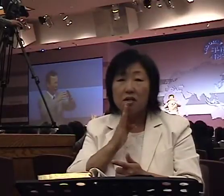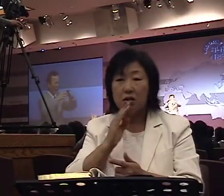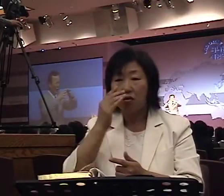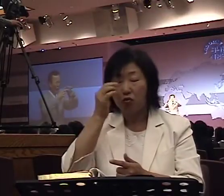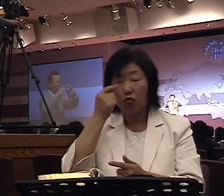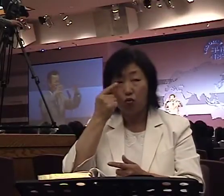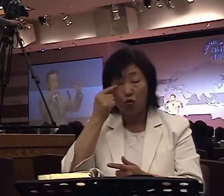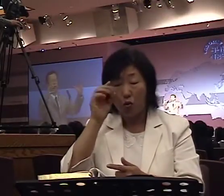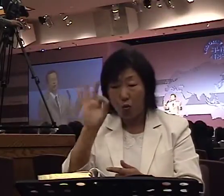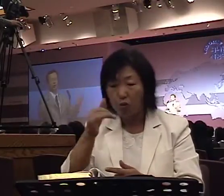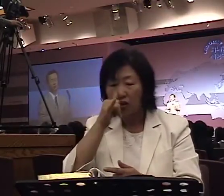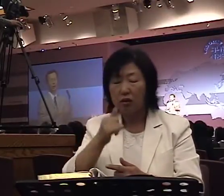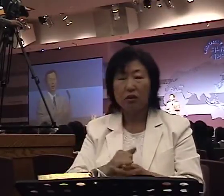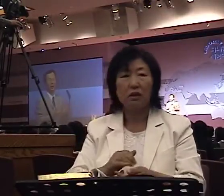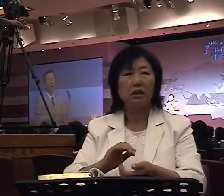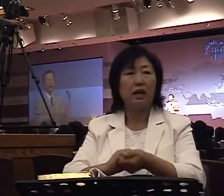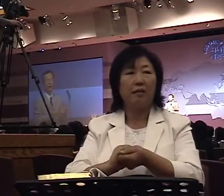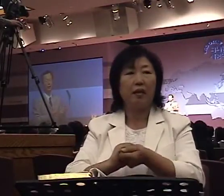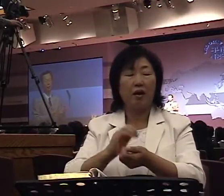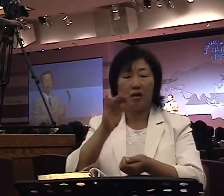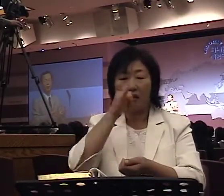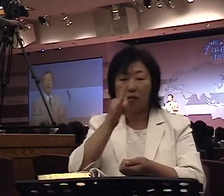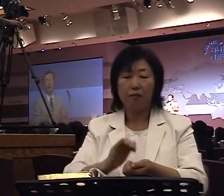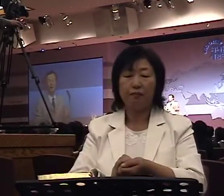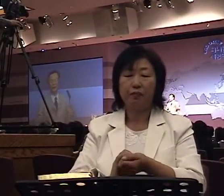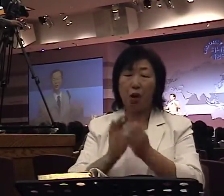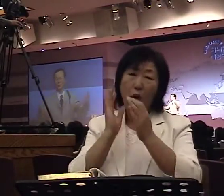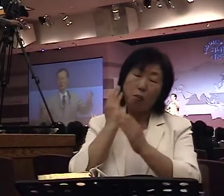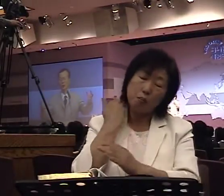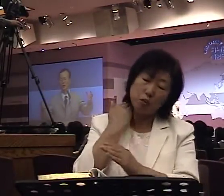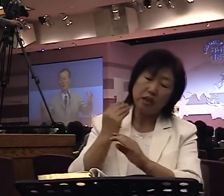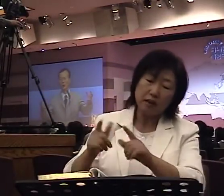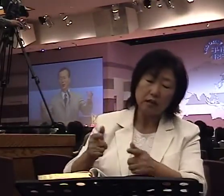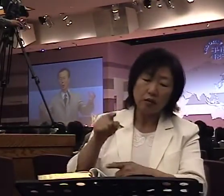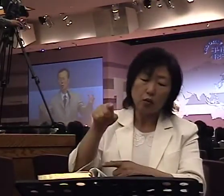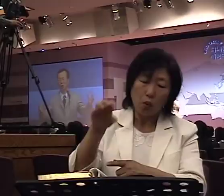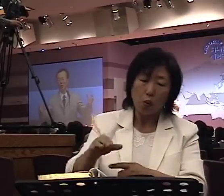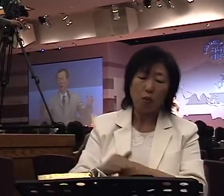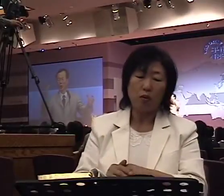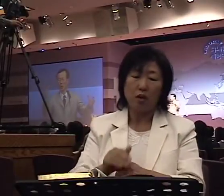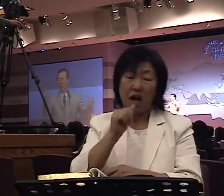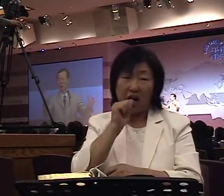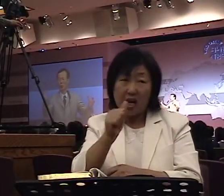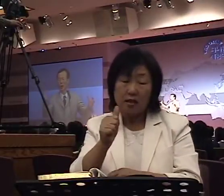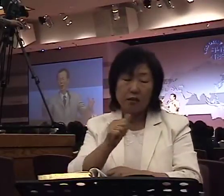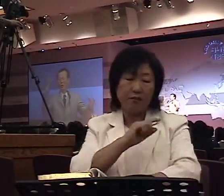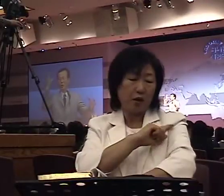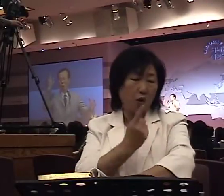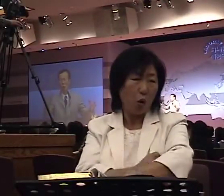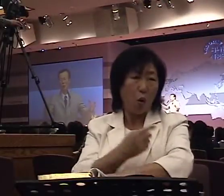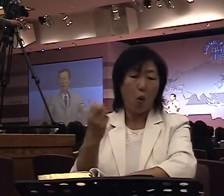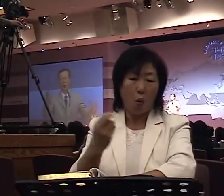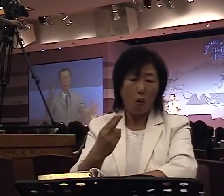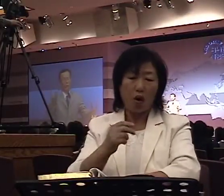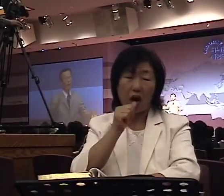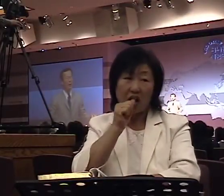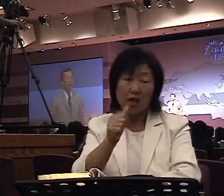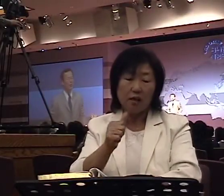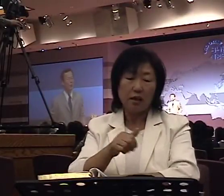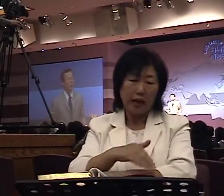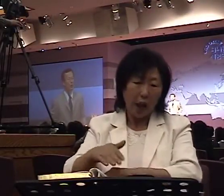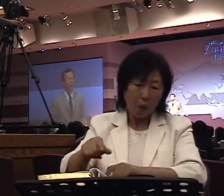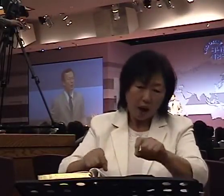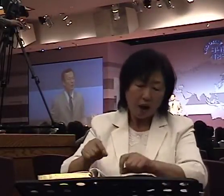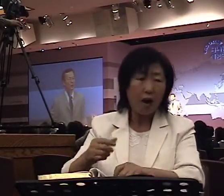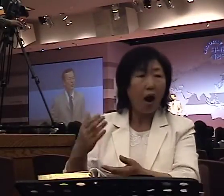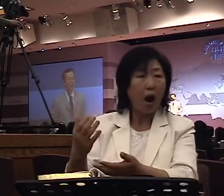것은 굉장히 제한되어 있지만 보지 않는 그곳에서 절대적인 능력과 절대적인